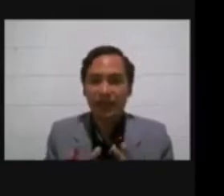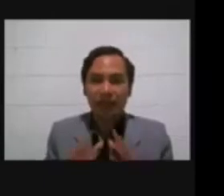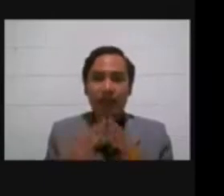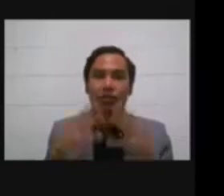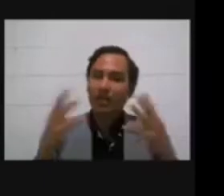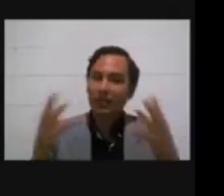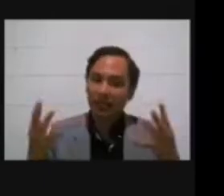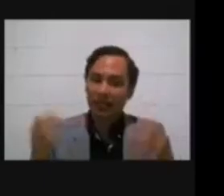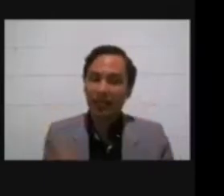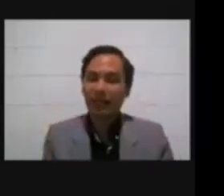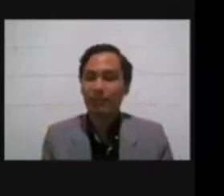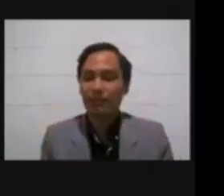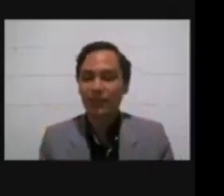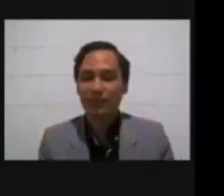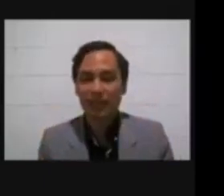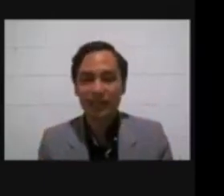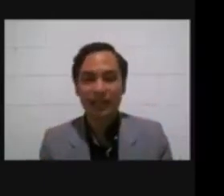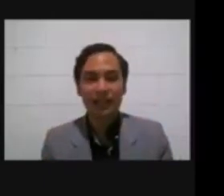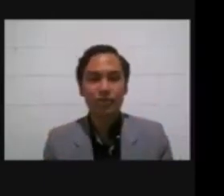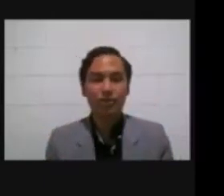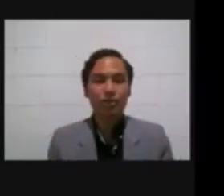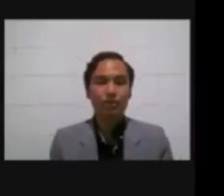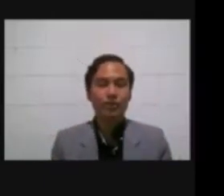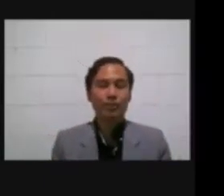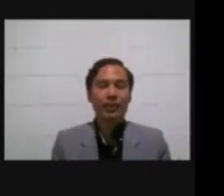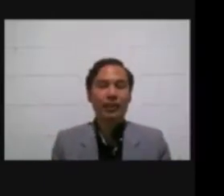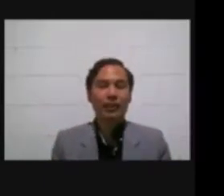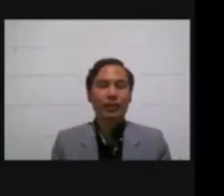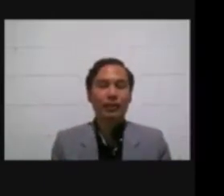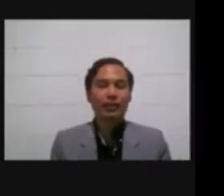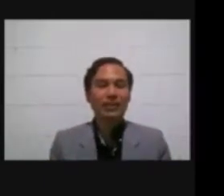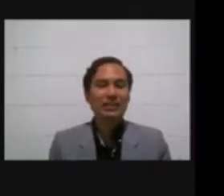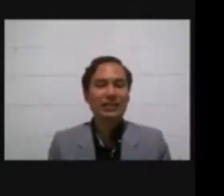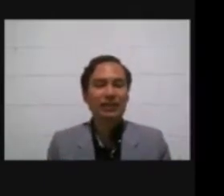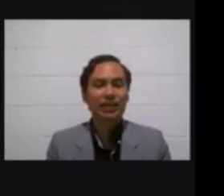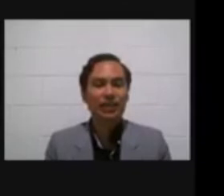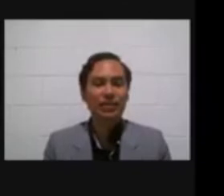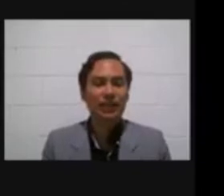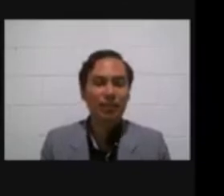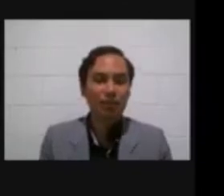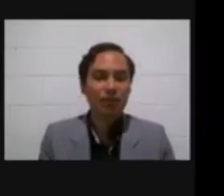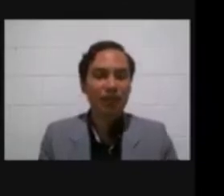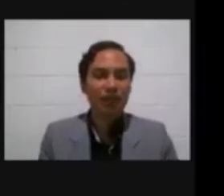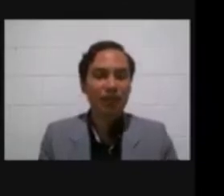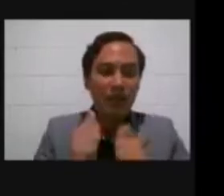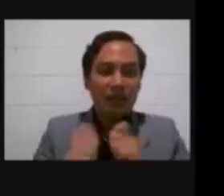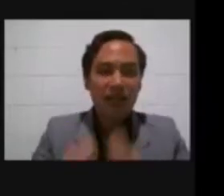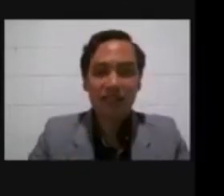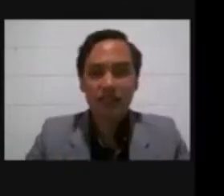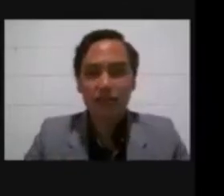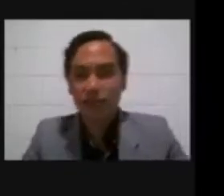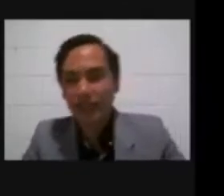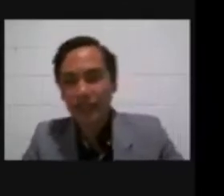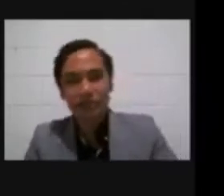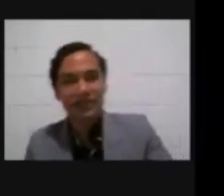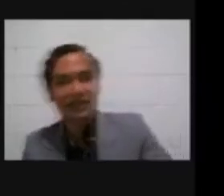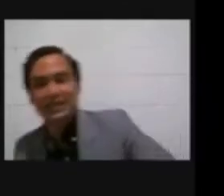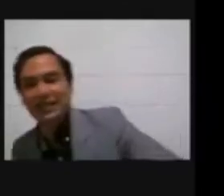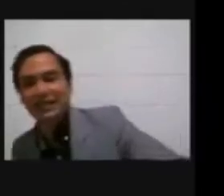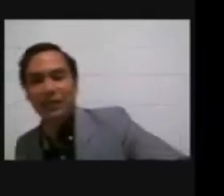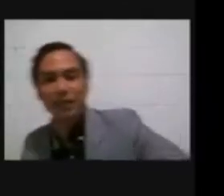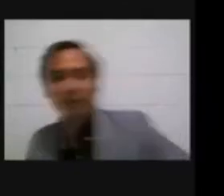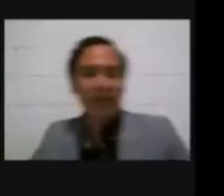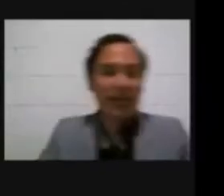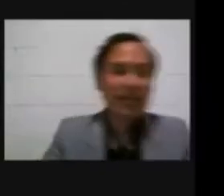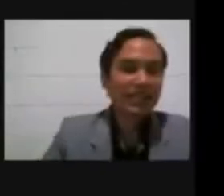aprenden de una manera diferente a la de nosotros. Entonces, quiero que ustedes me pongan algunas palabras, cómo creen ustedes